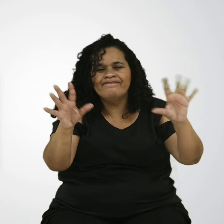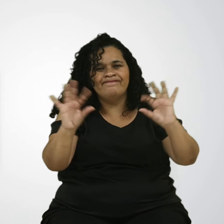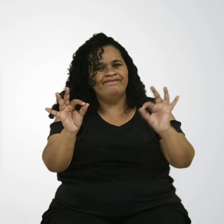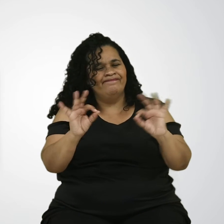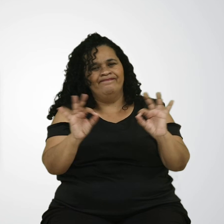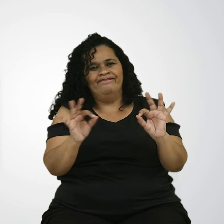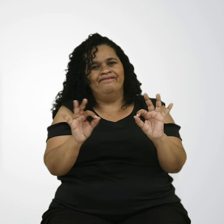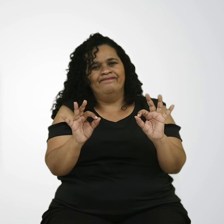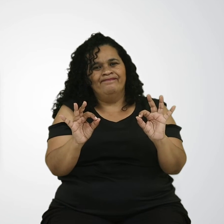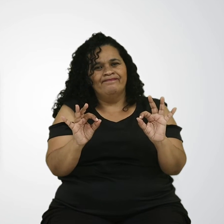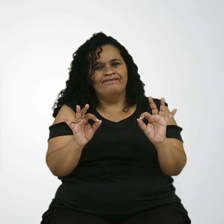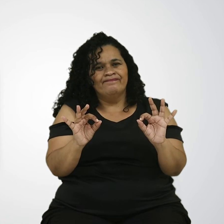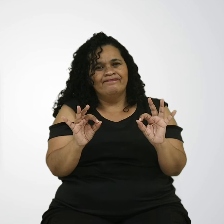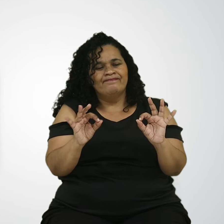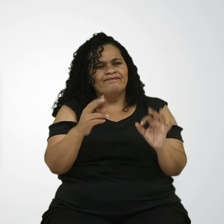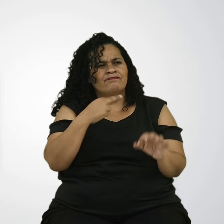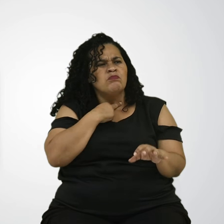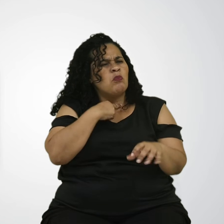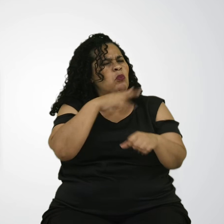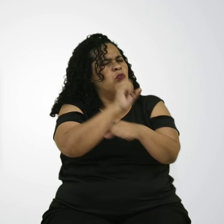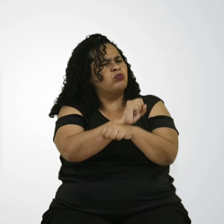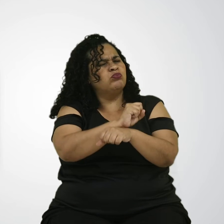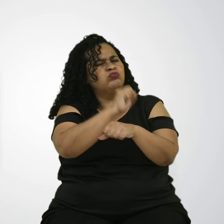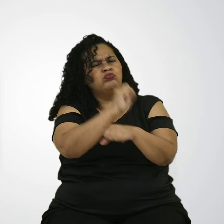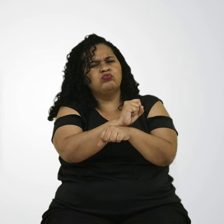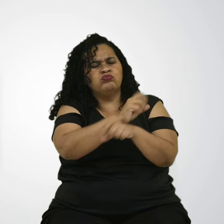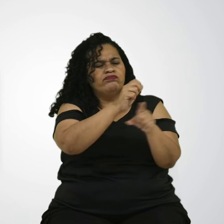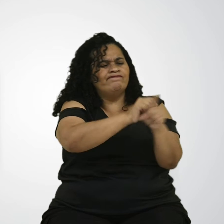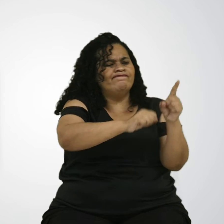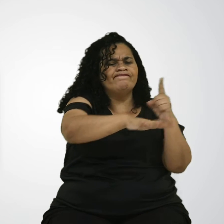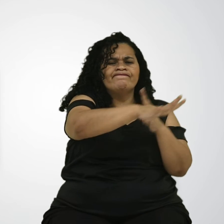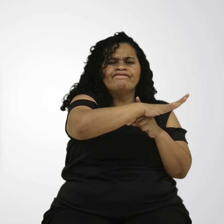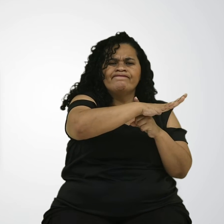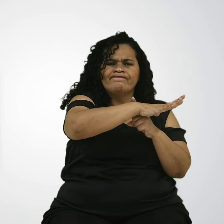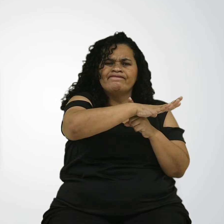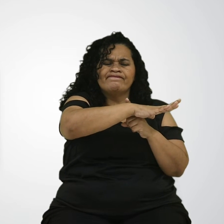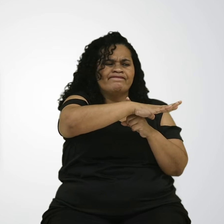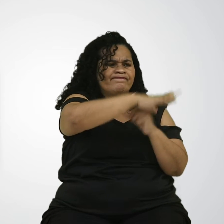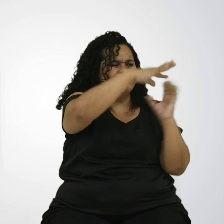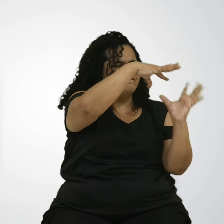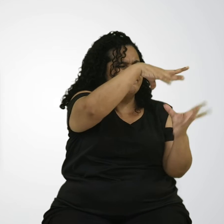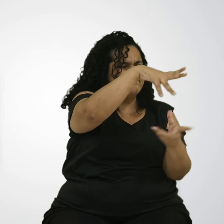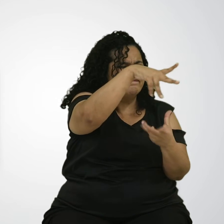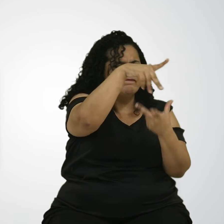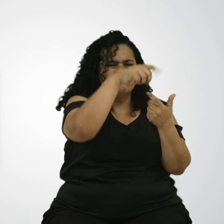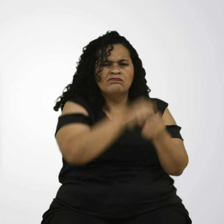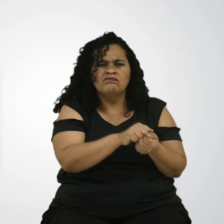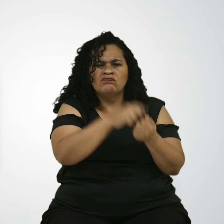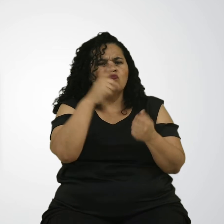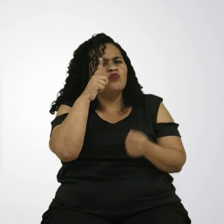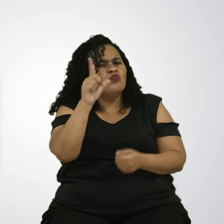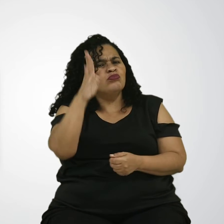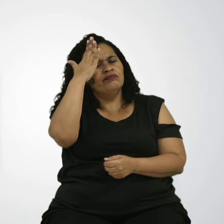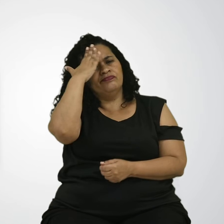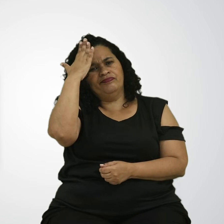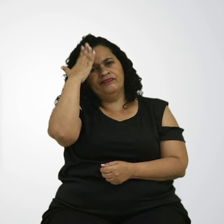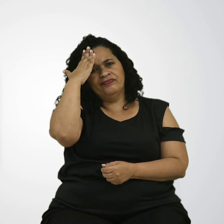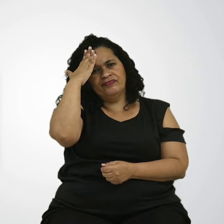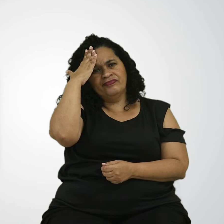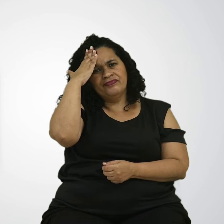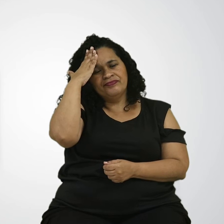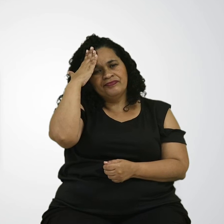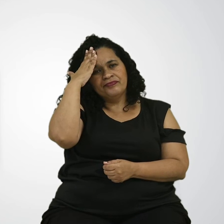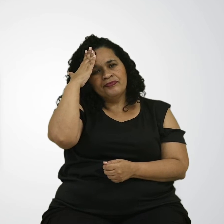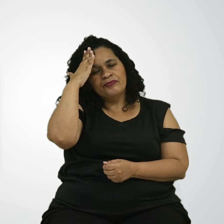De novo, não esperemos que a sociedade sem Cristo entenda isso. E aí a